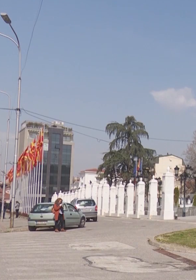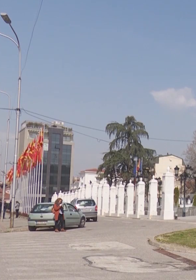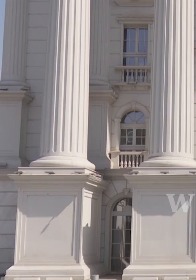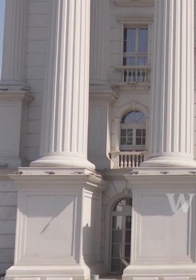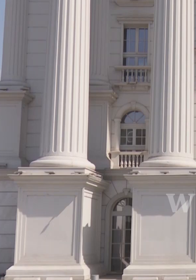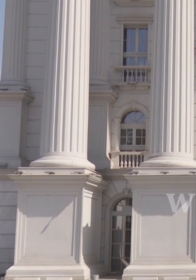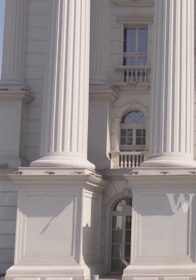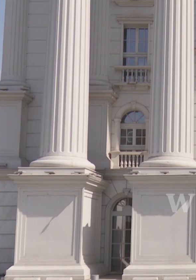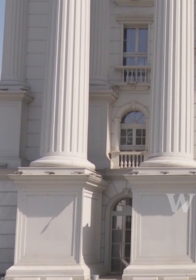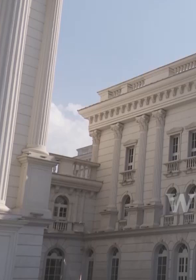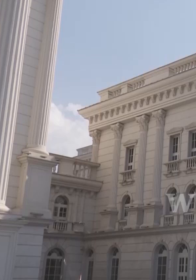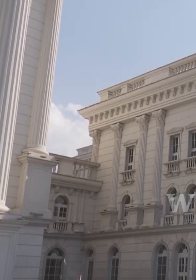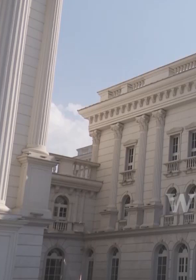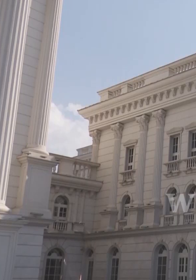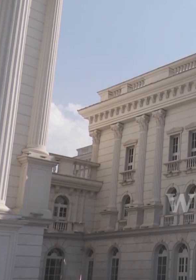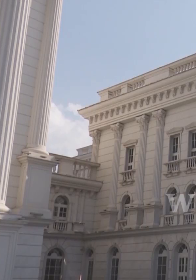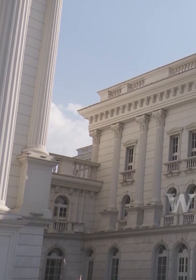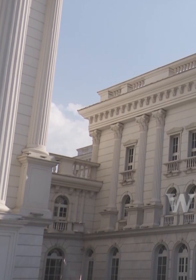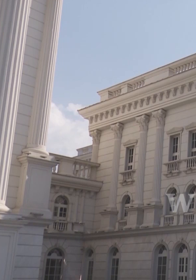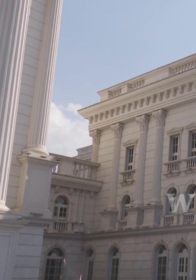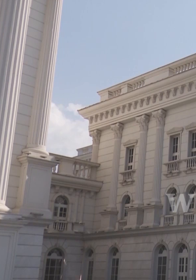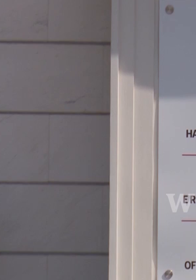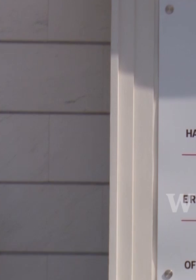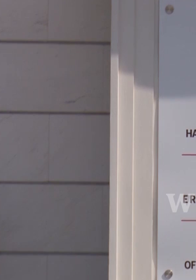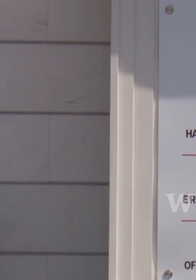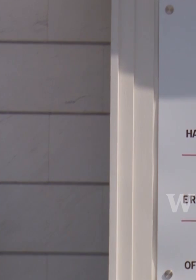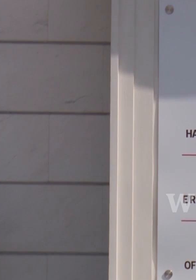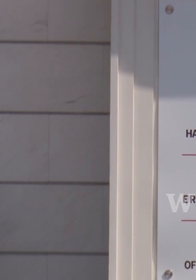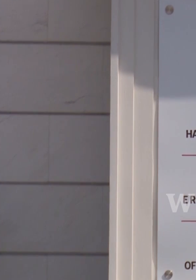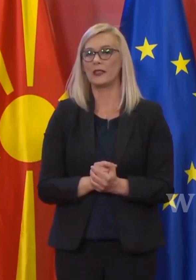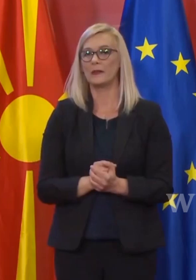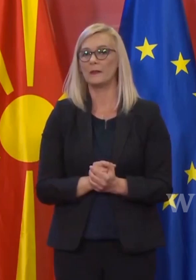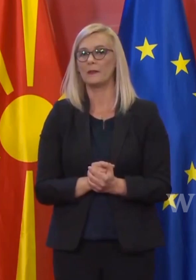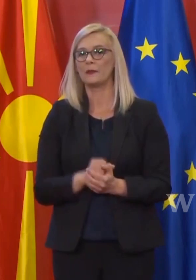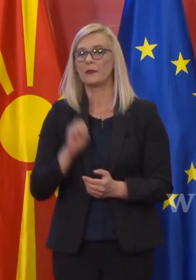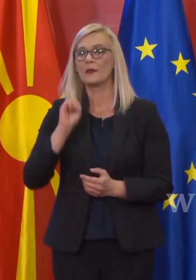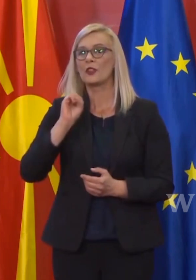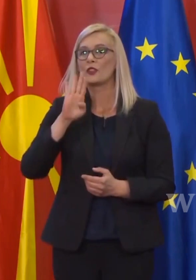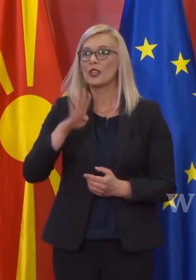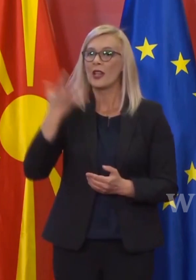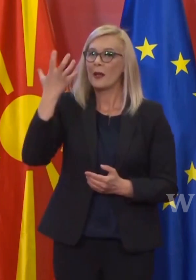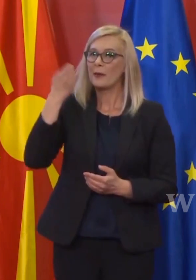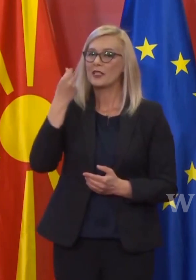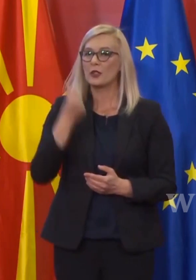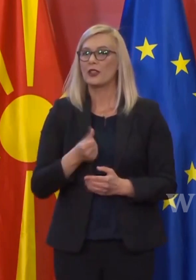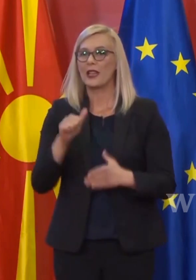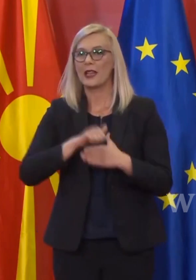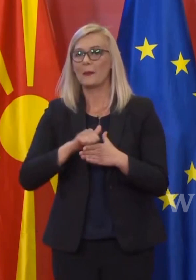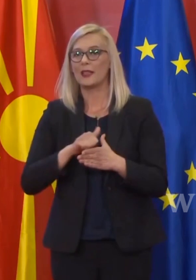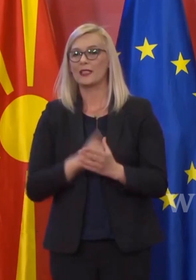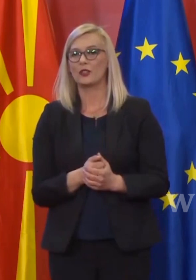Përmes një dekreti, qeveria fuqizoi masën ekonomike për ndihmën e kompanive. 14.500 denari